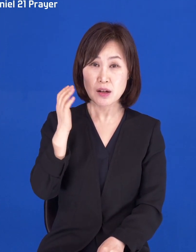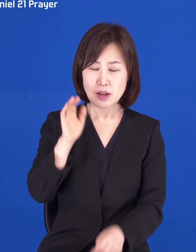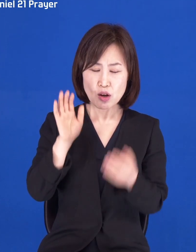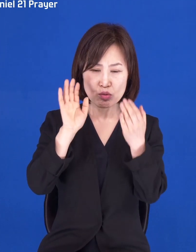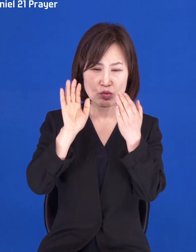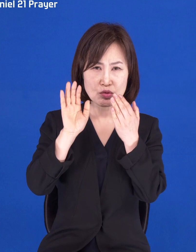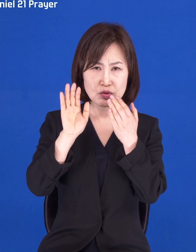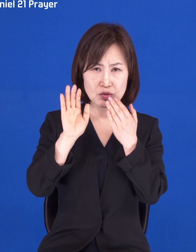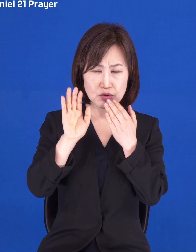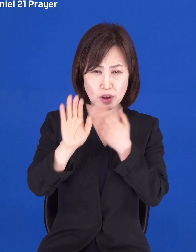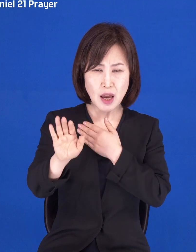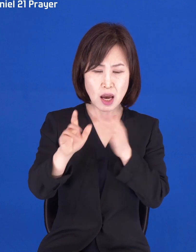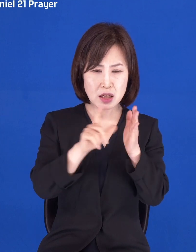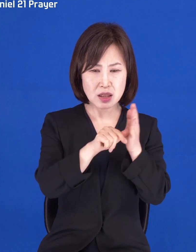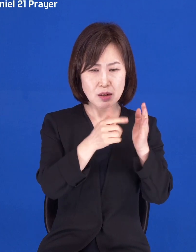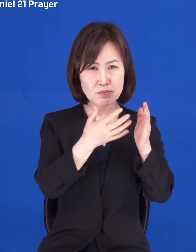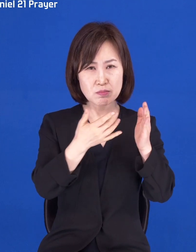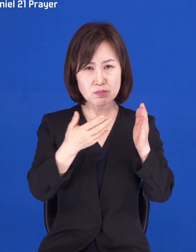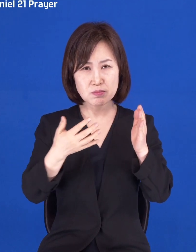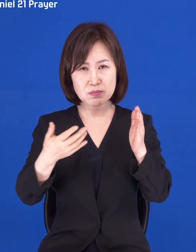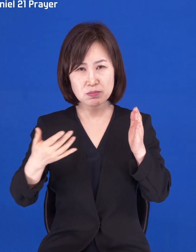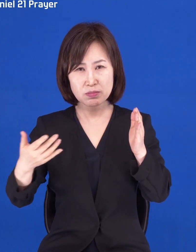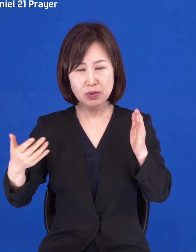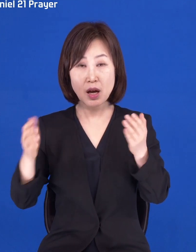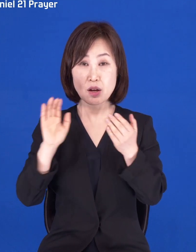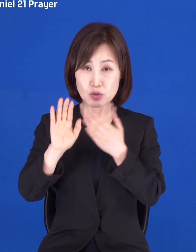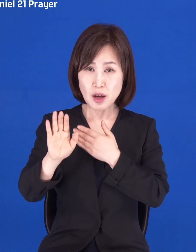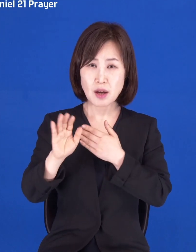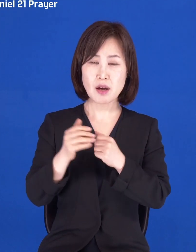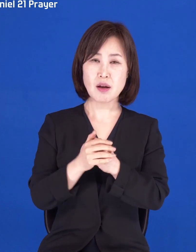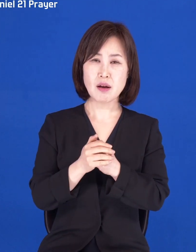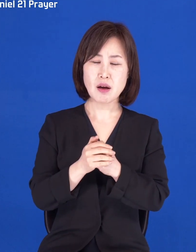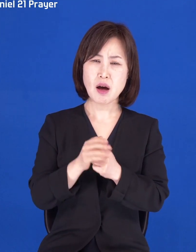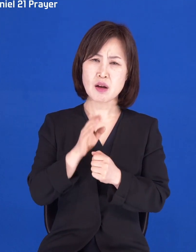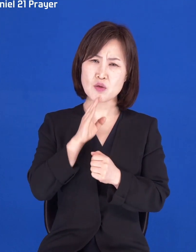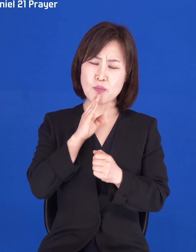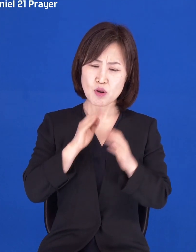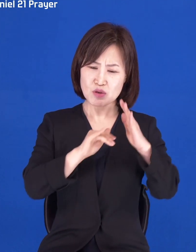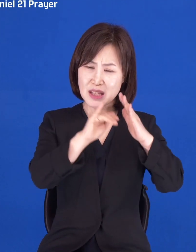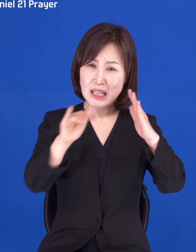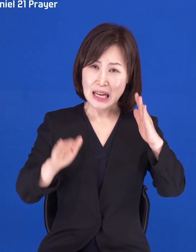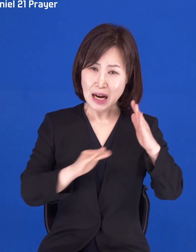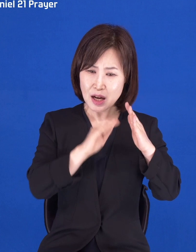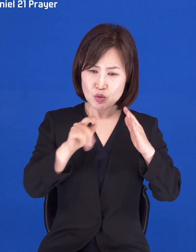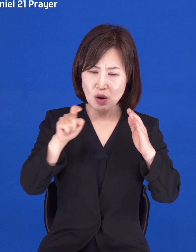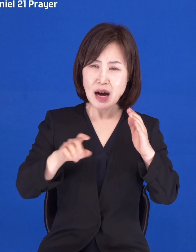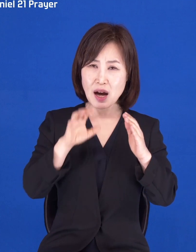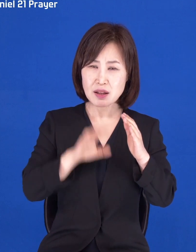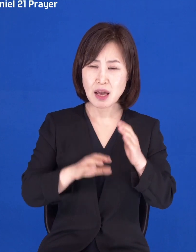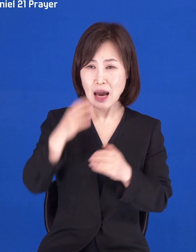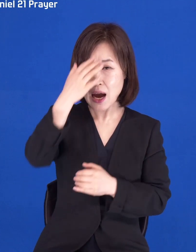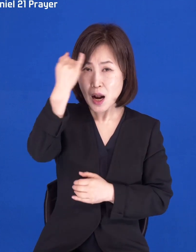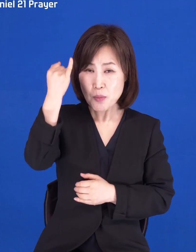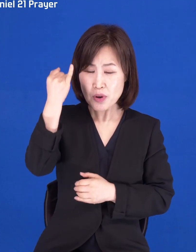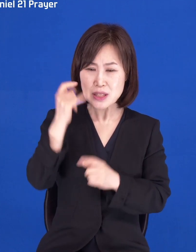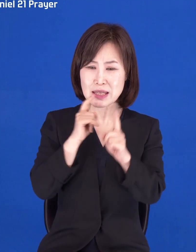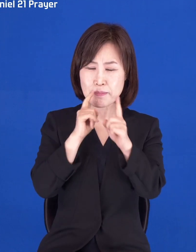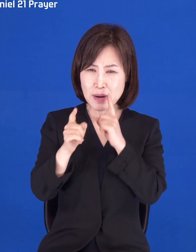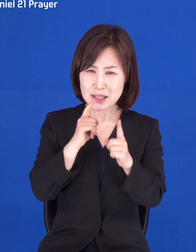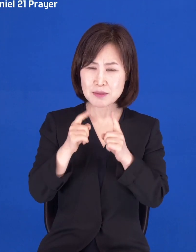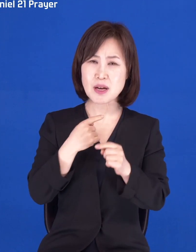나중에 시간이 좀 흐르고 나서 정말 우리 가족 가운데 할머니께서 말씀하셨던